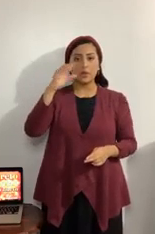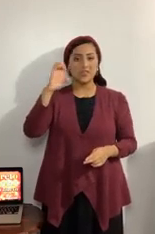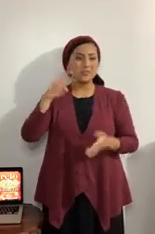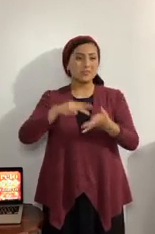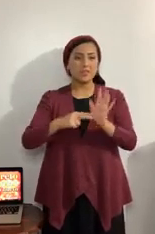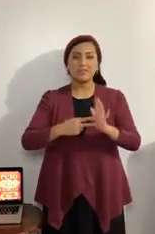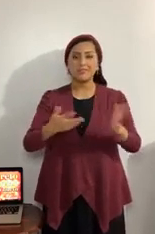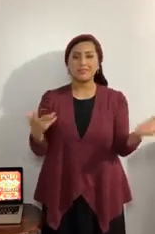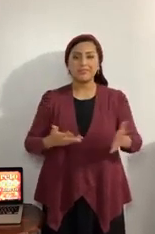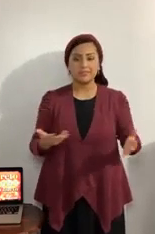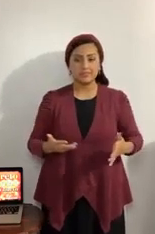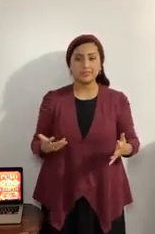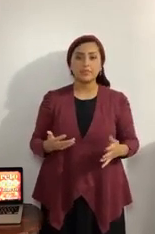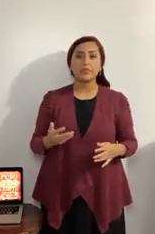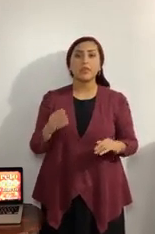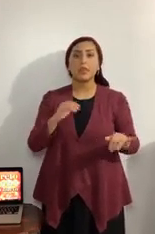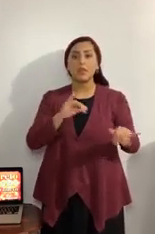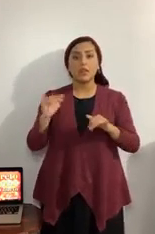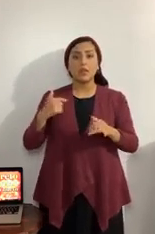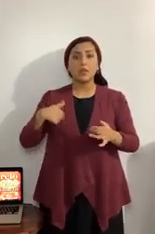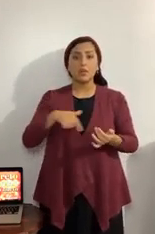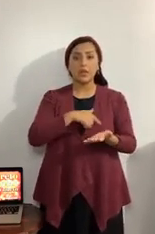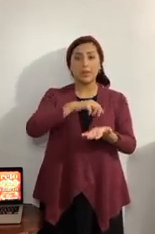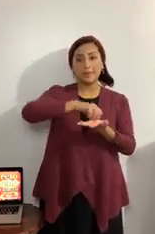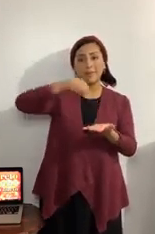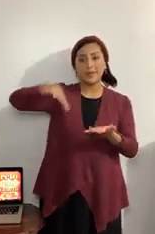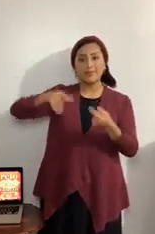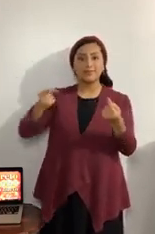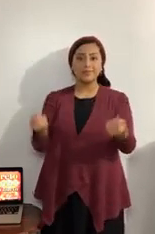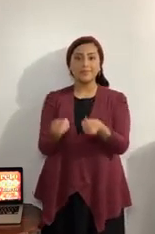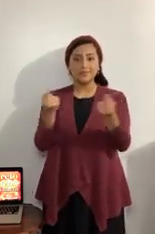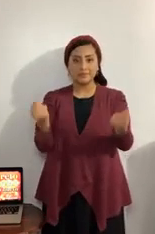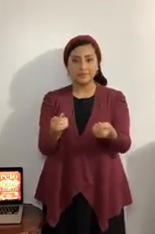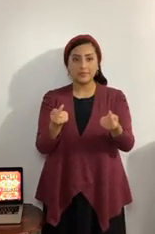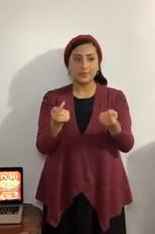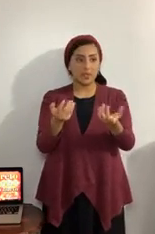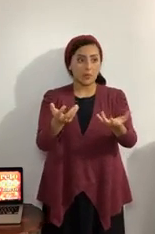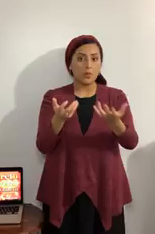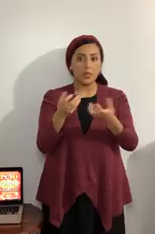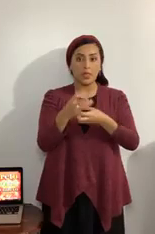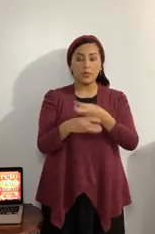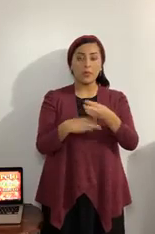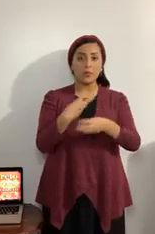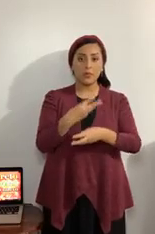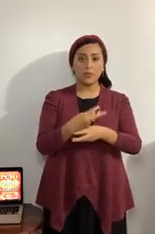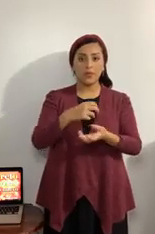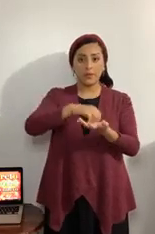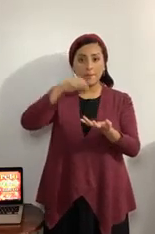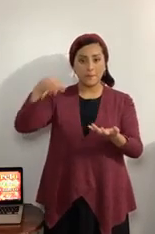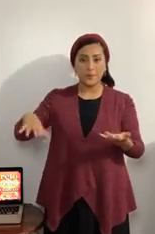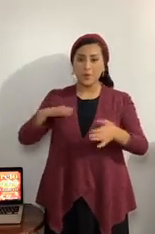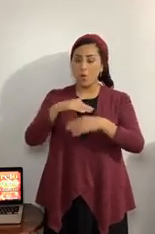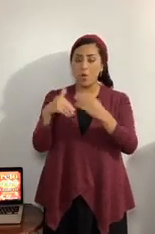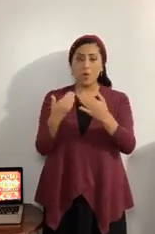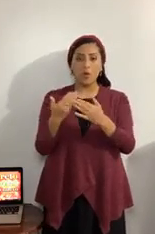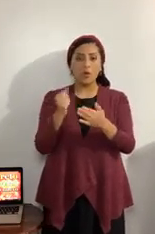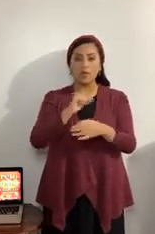hemos ministrado. Renunciando a la impiedad, a los deseos mundanos, a todo eso, al orgullo,